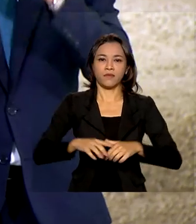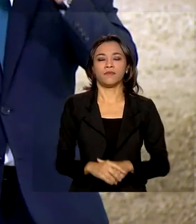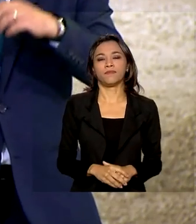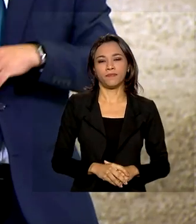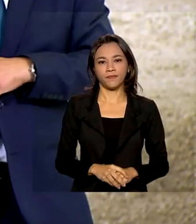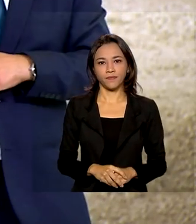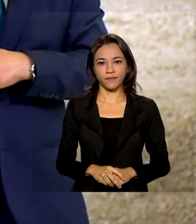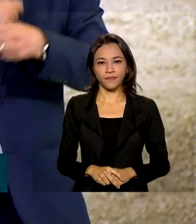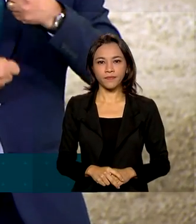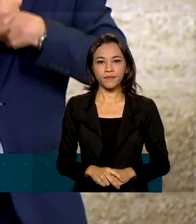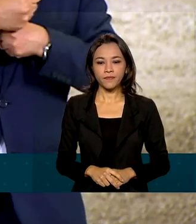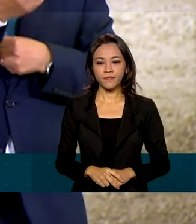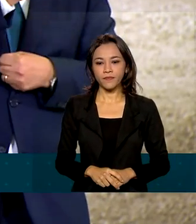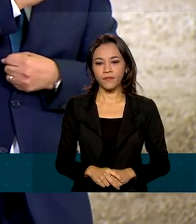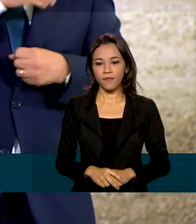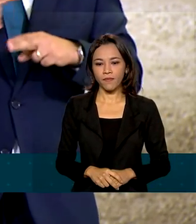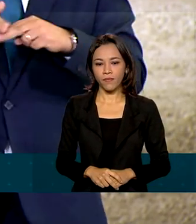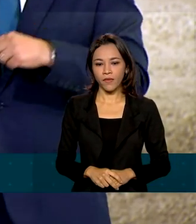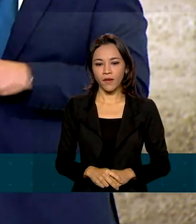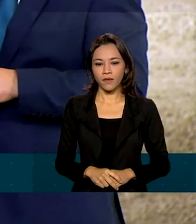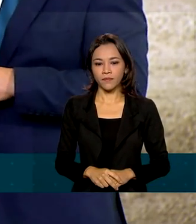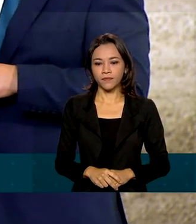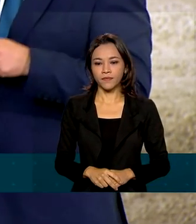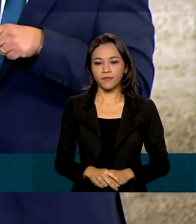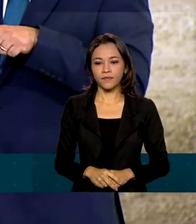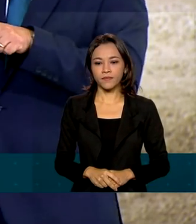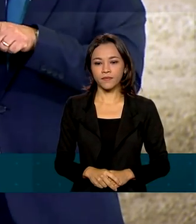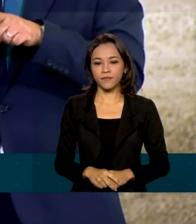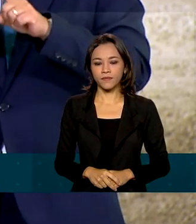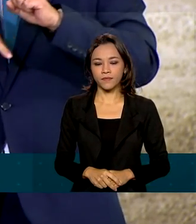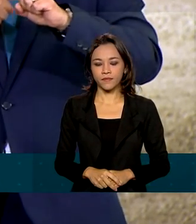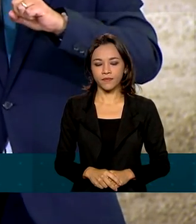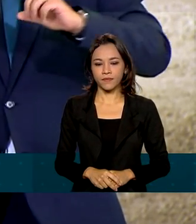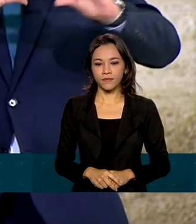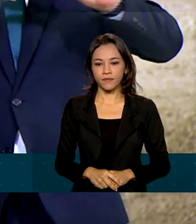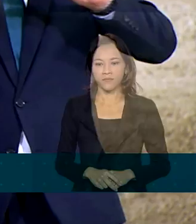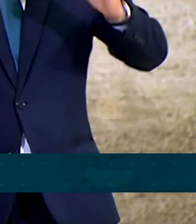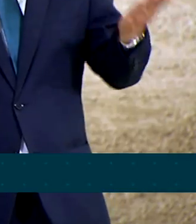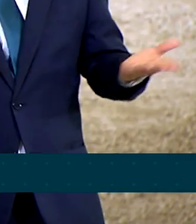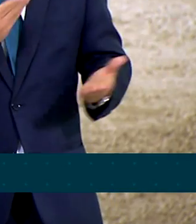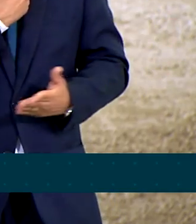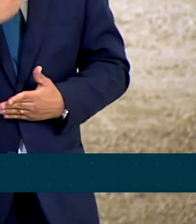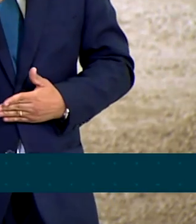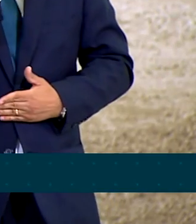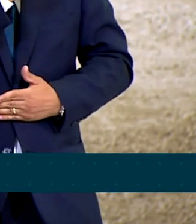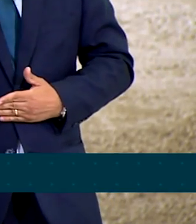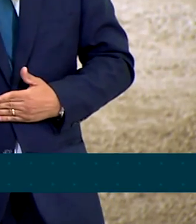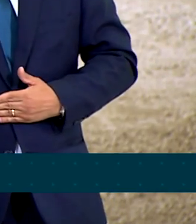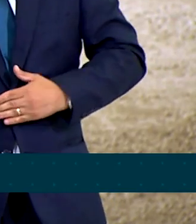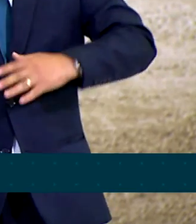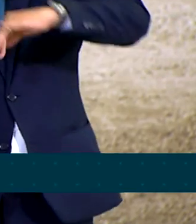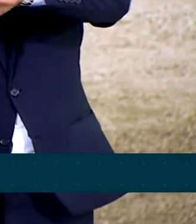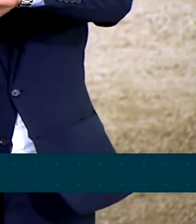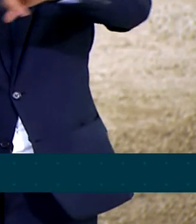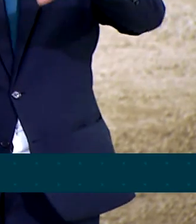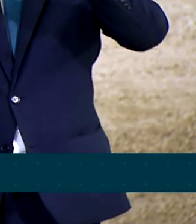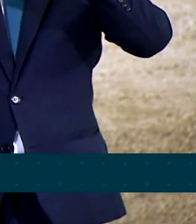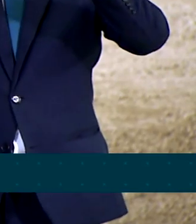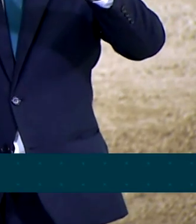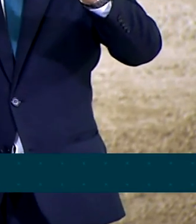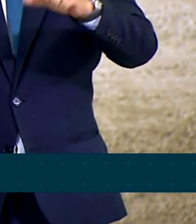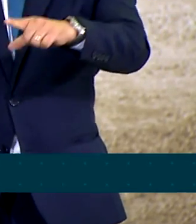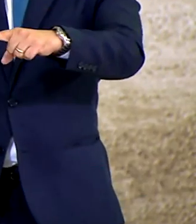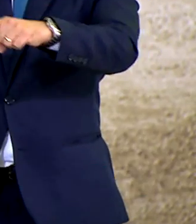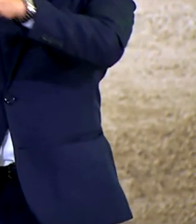dessa parceria e dos recursos aqui hoje anunciados pelo Banco do Brasil poderão fazer com que a nossa